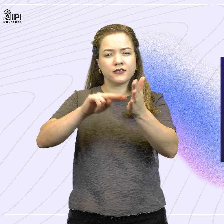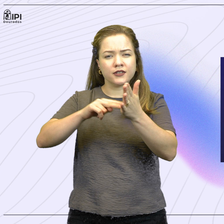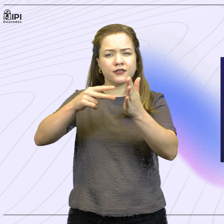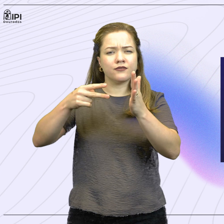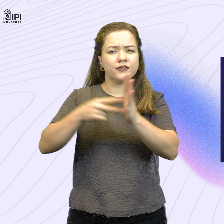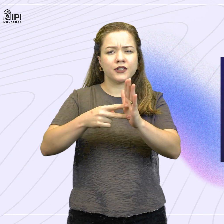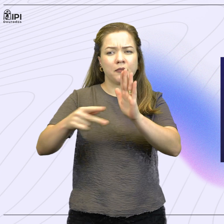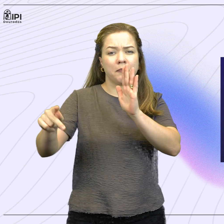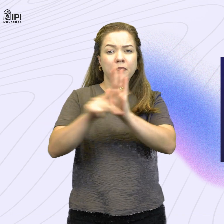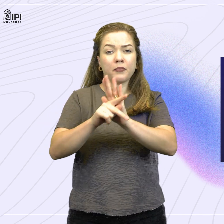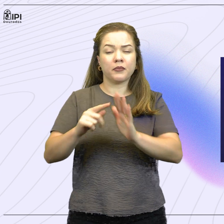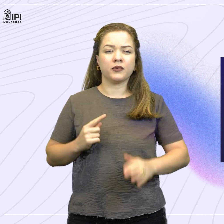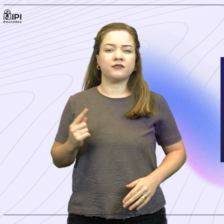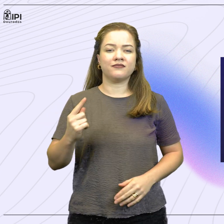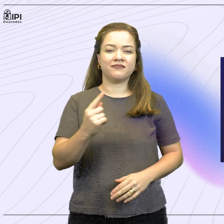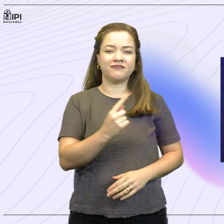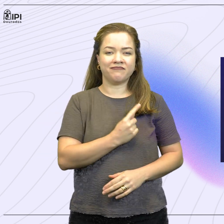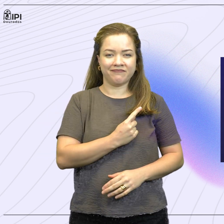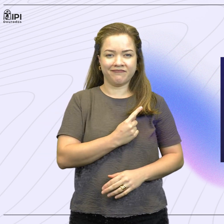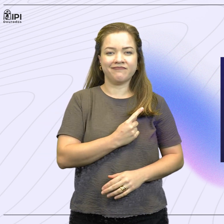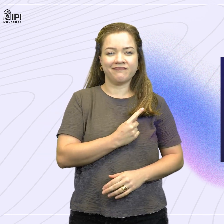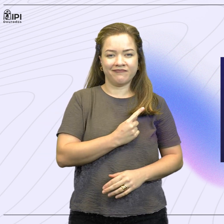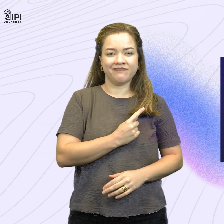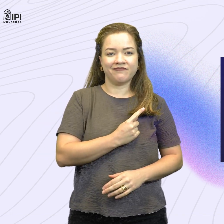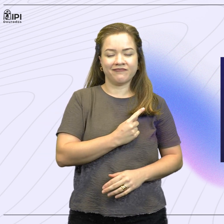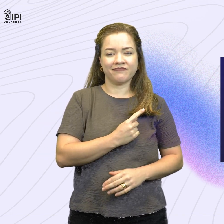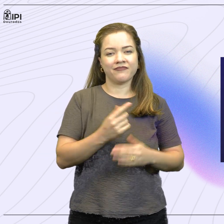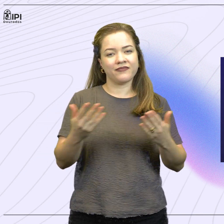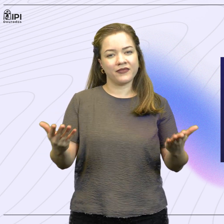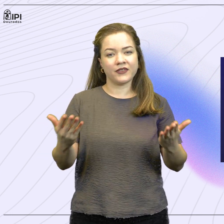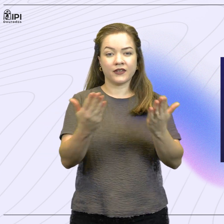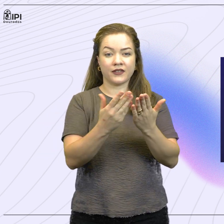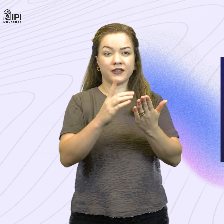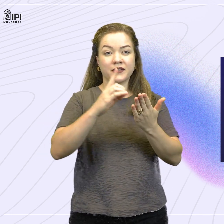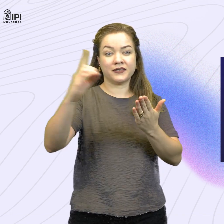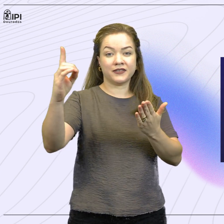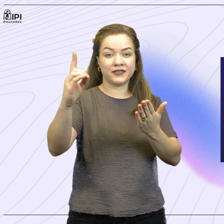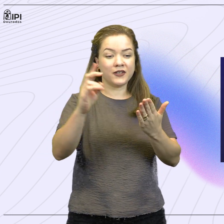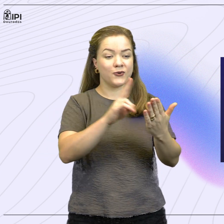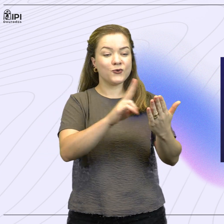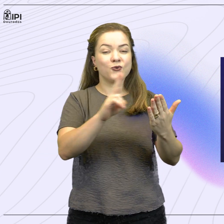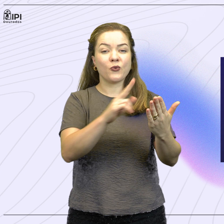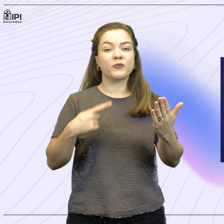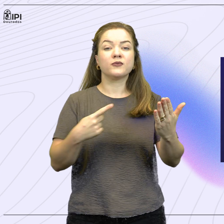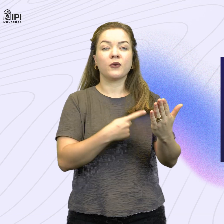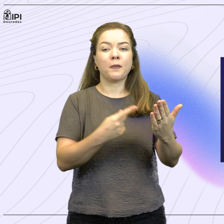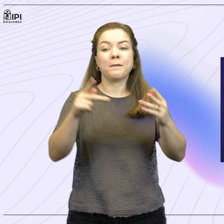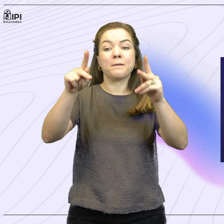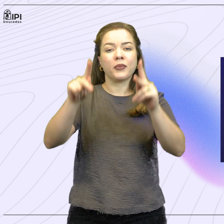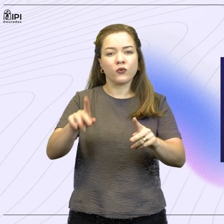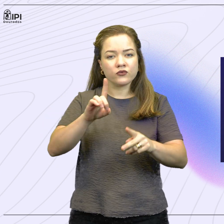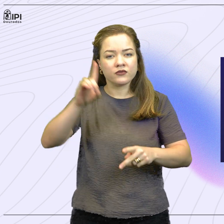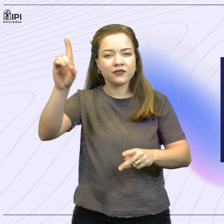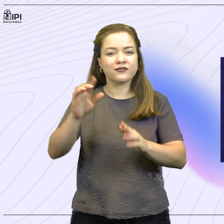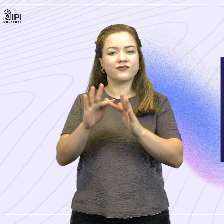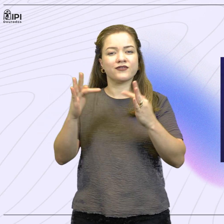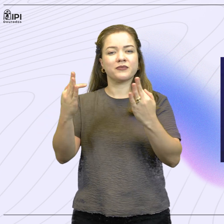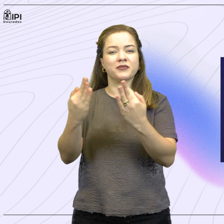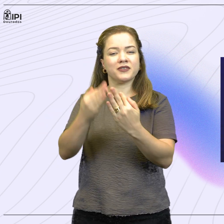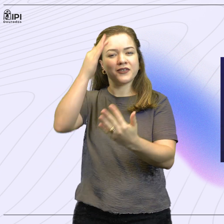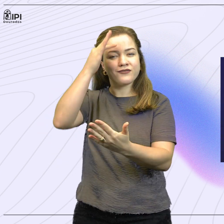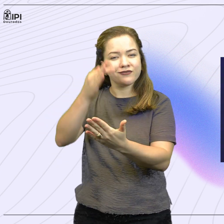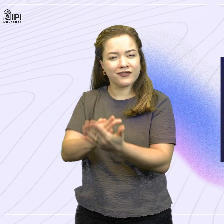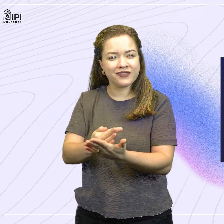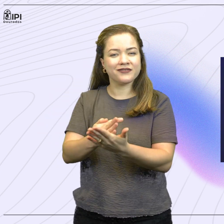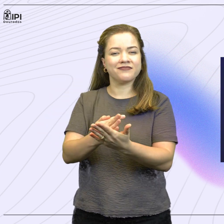para a gente, né? Por isso que quando nós somos, e a palavra de Deus nos chama de povo de Deus, como família da fé,